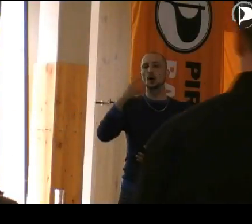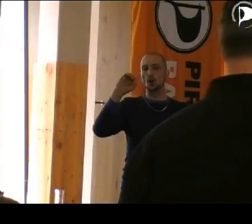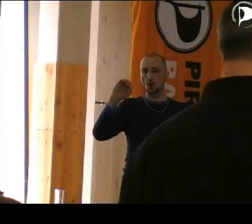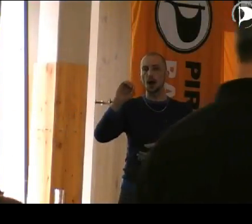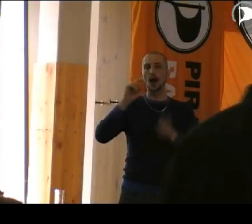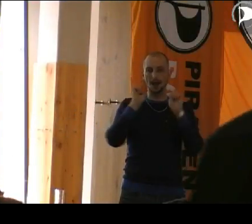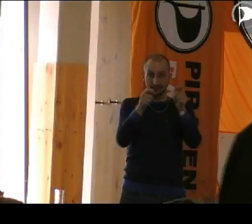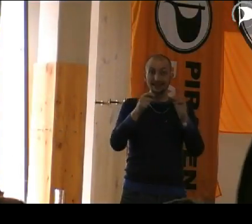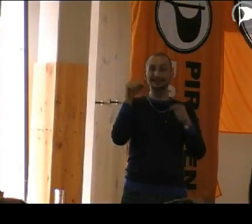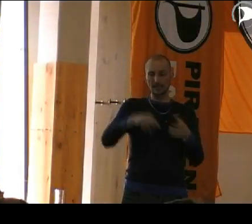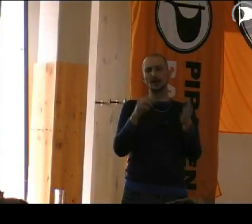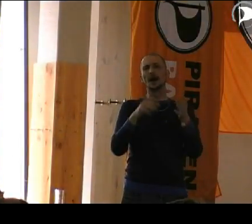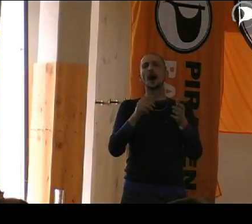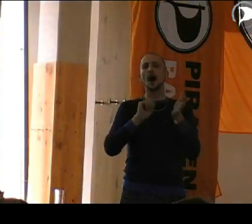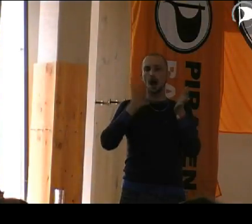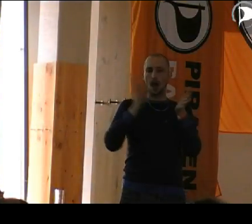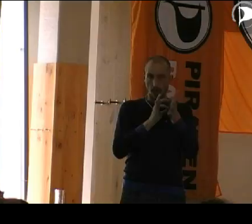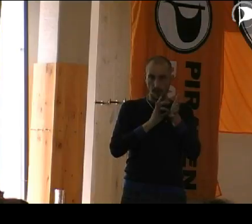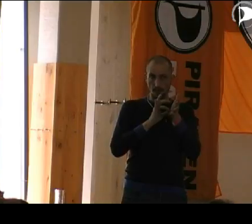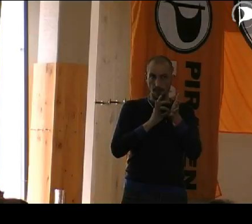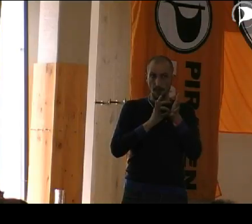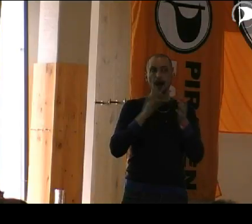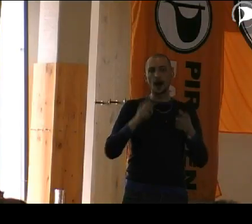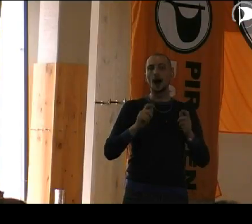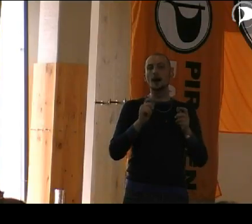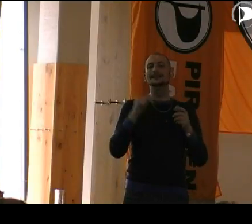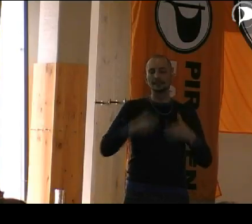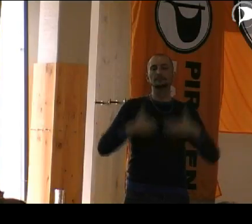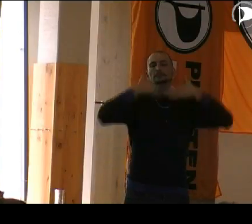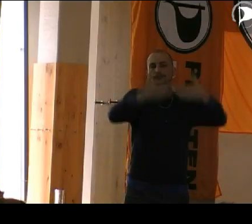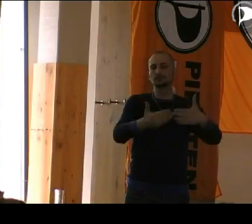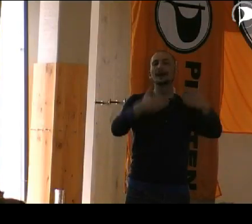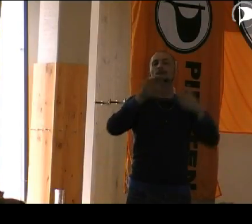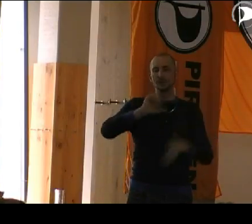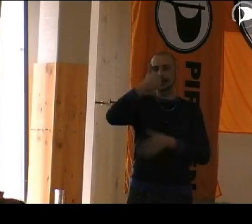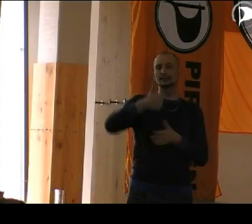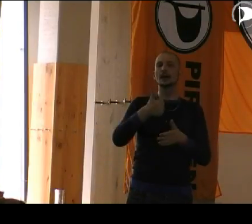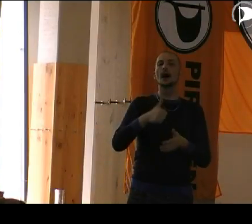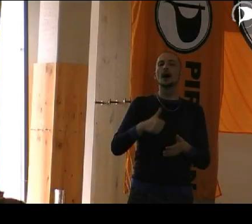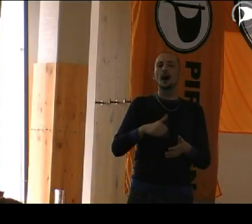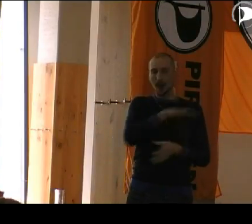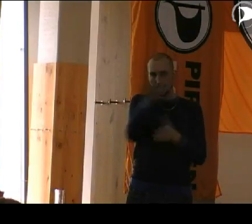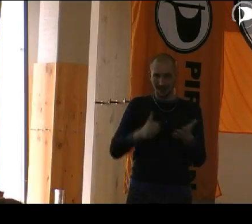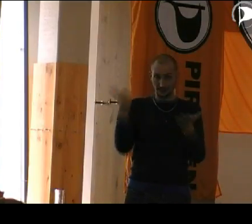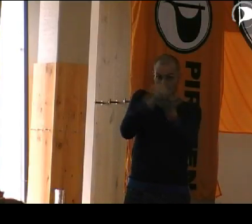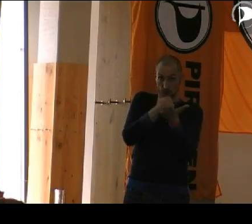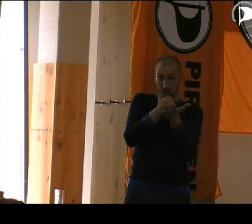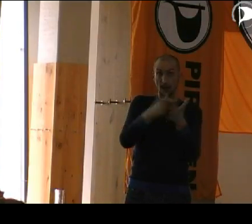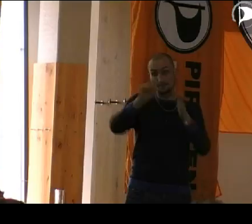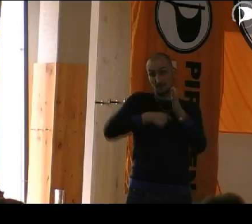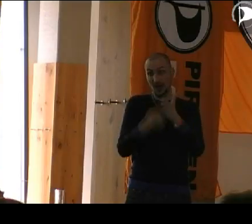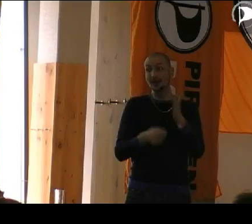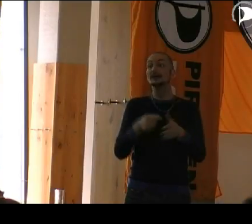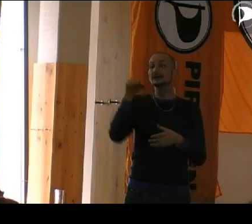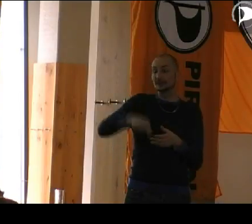diesem punkt nach hinten zu verschieben und erst die neuwahl des landesvorstands fortzuführen gibt es gegen diesen die ohren